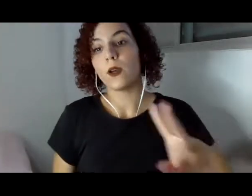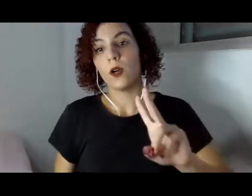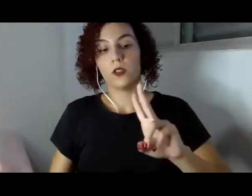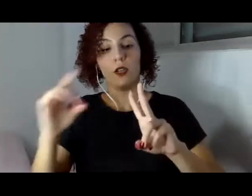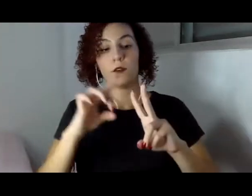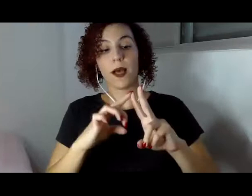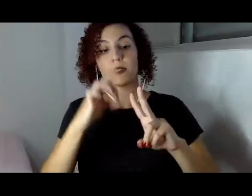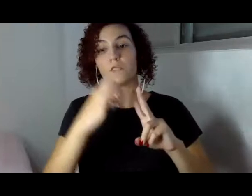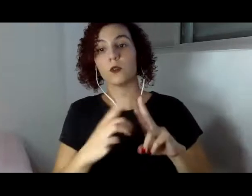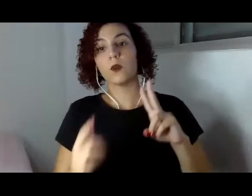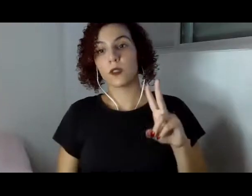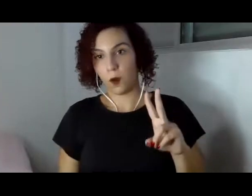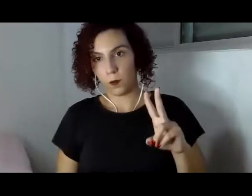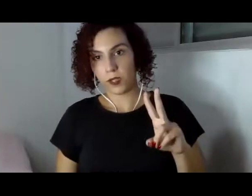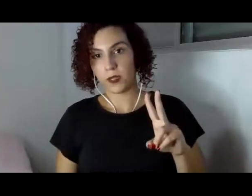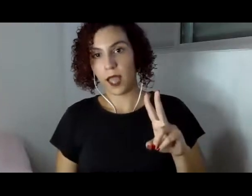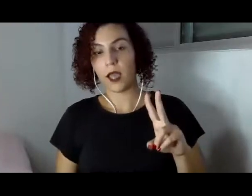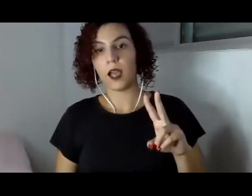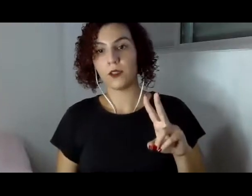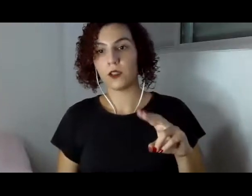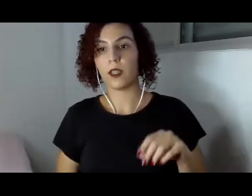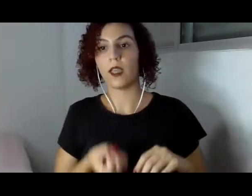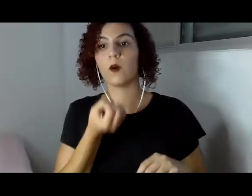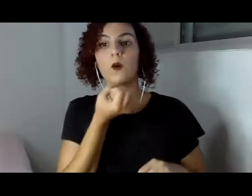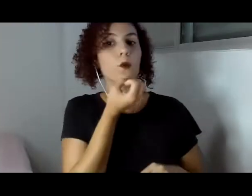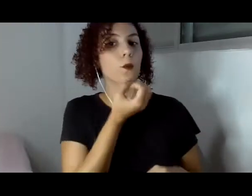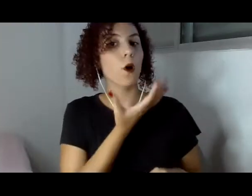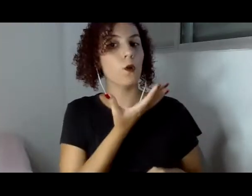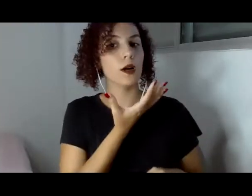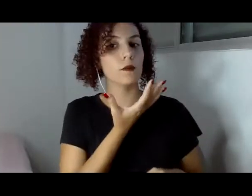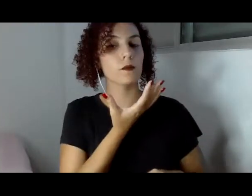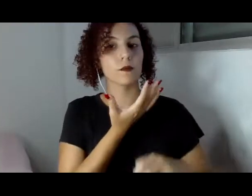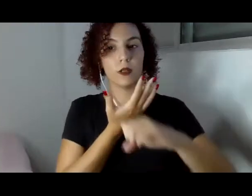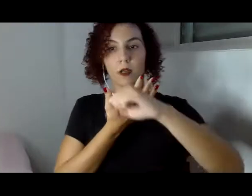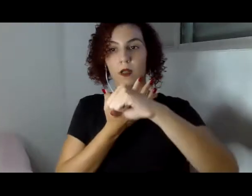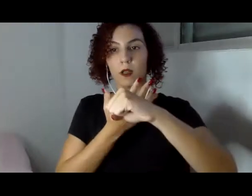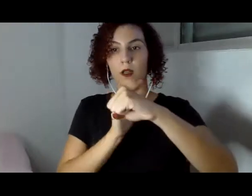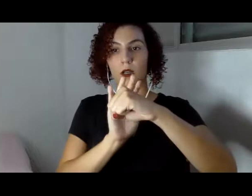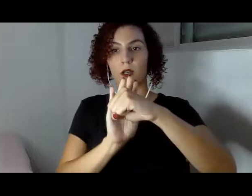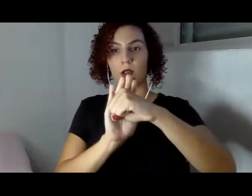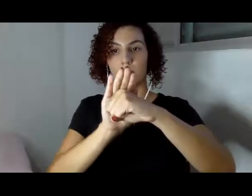O boa noite, eu vou passar de duas formas, tá? A gente tem o boa